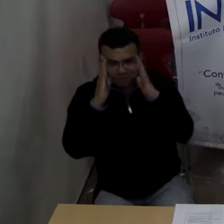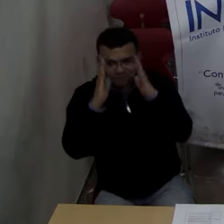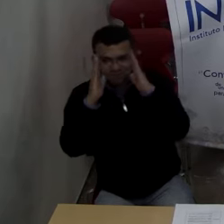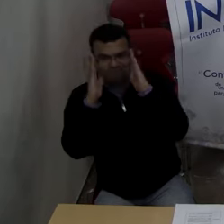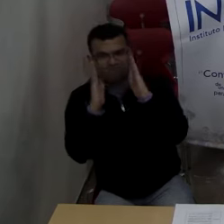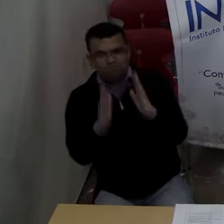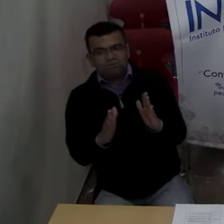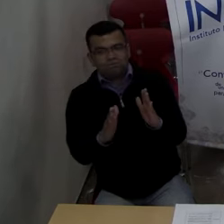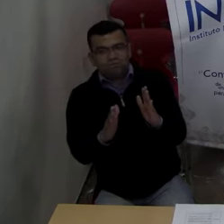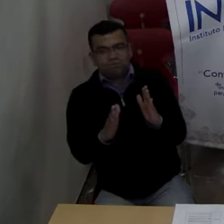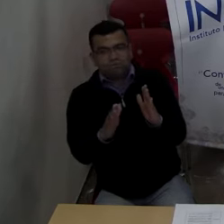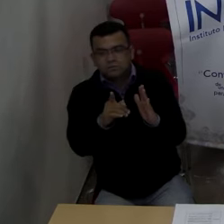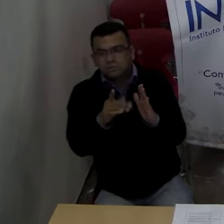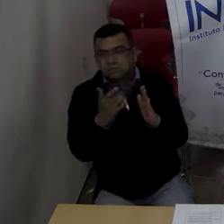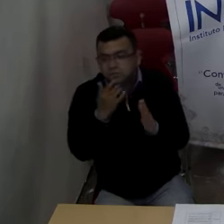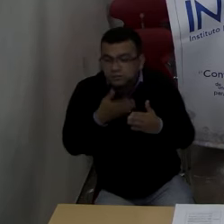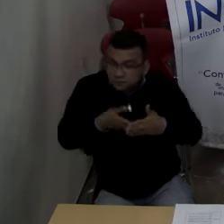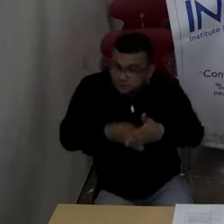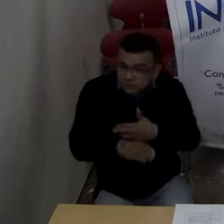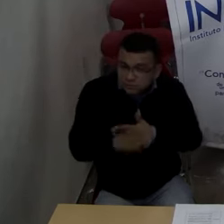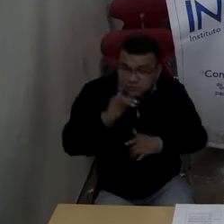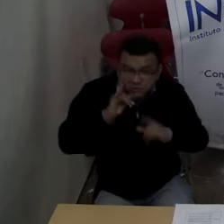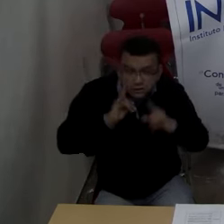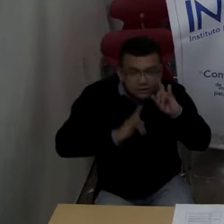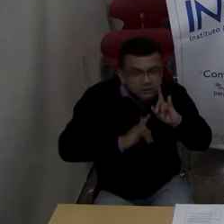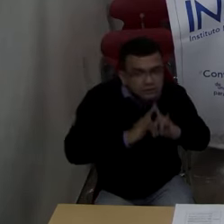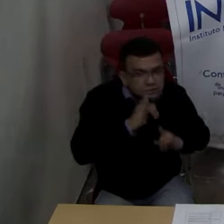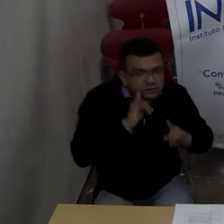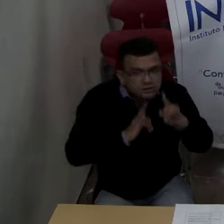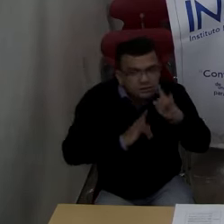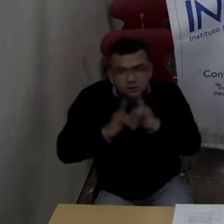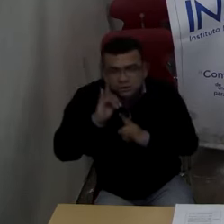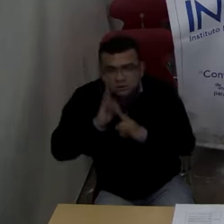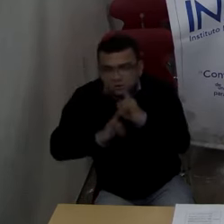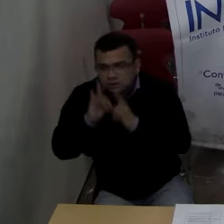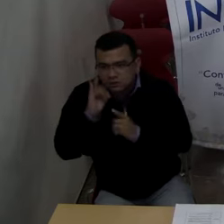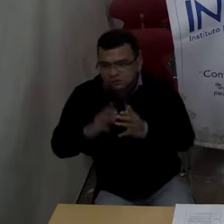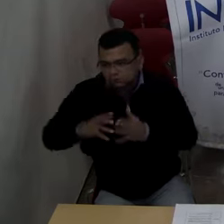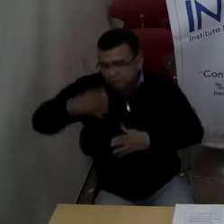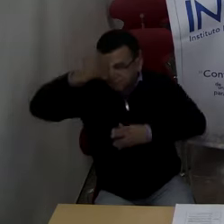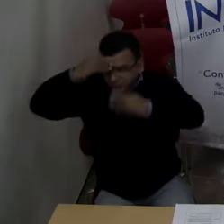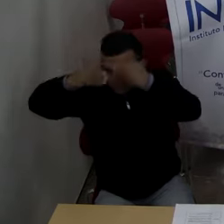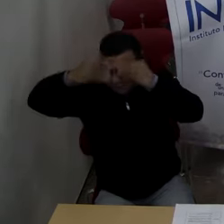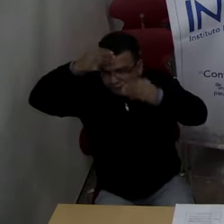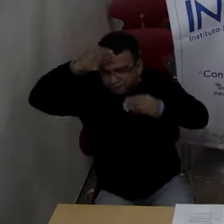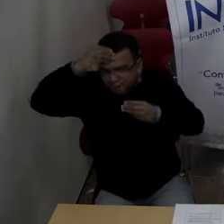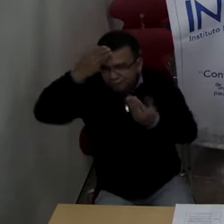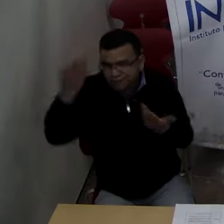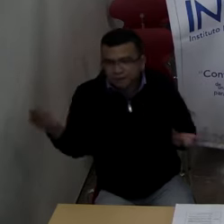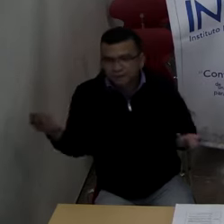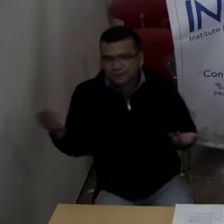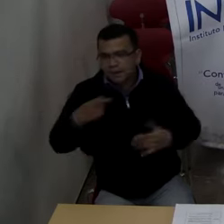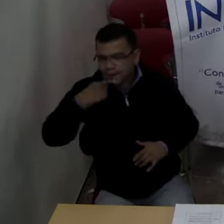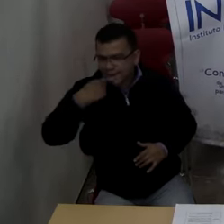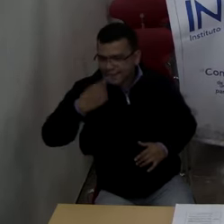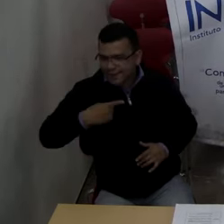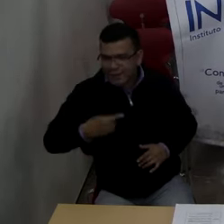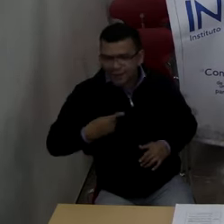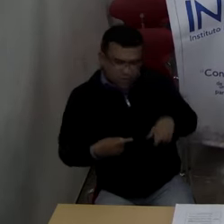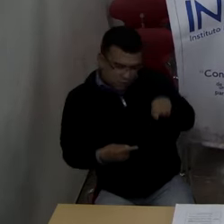acceso, adquisición y desarrollo de una lengua para un niño. Eso afecta